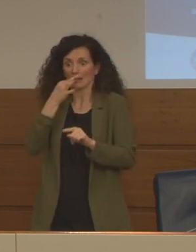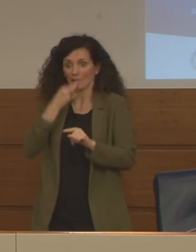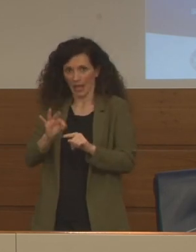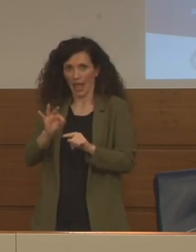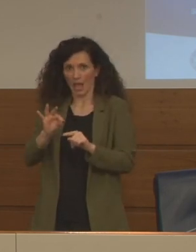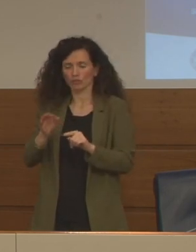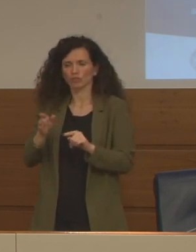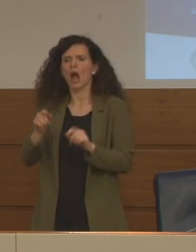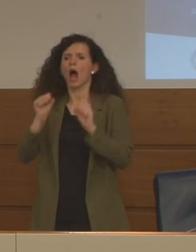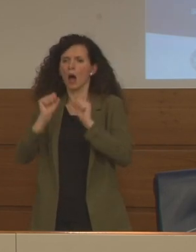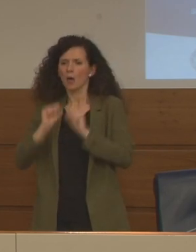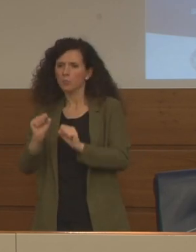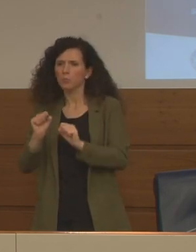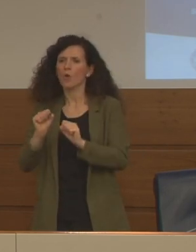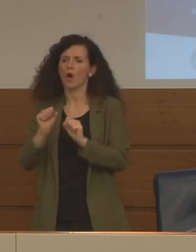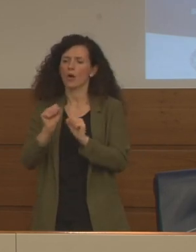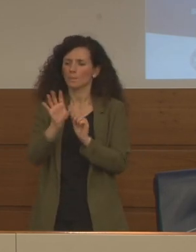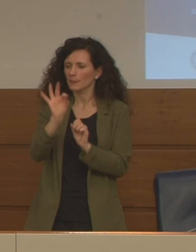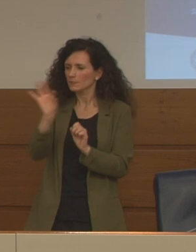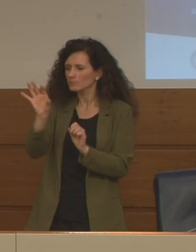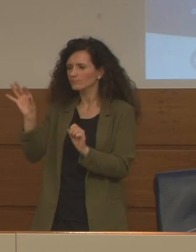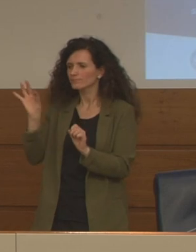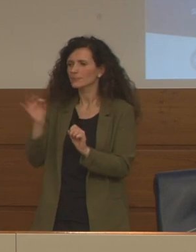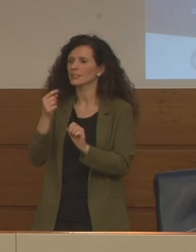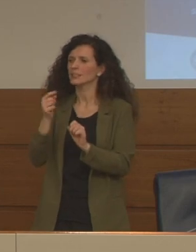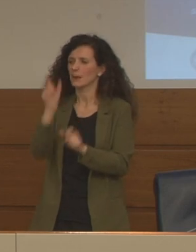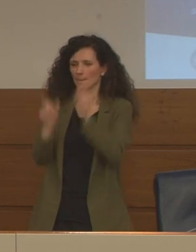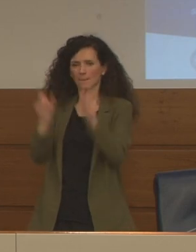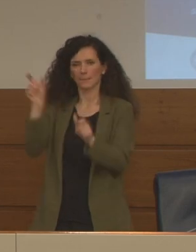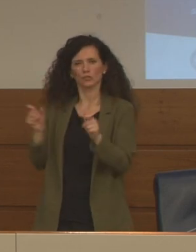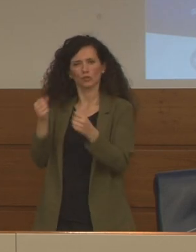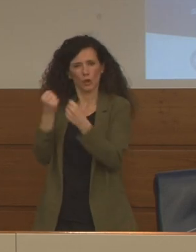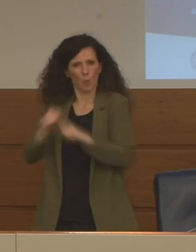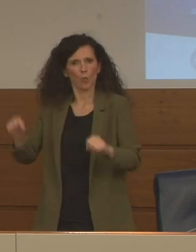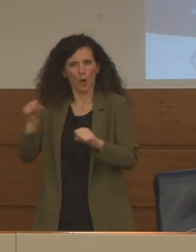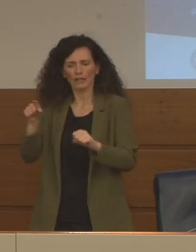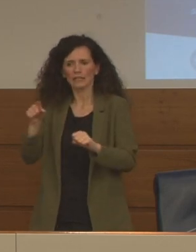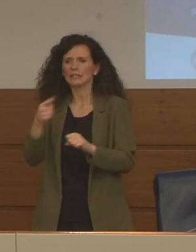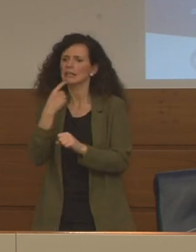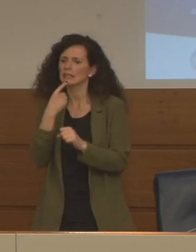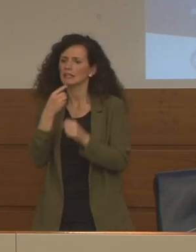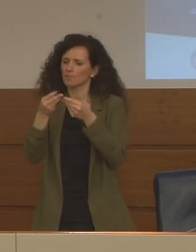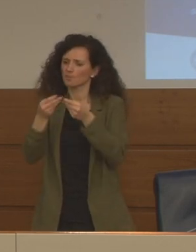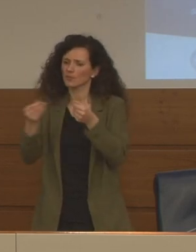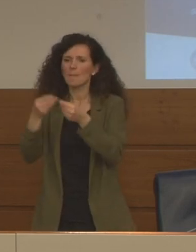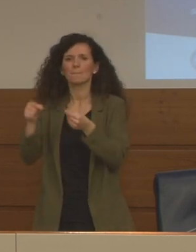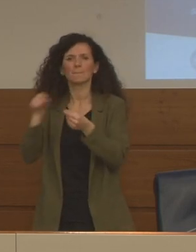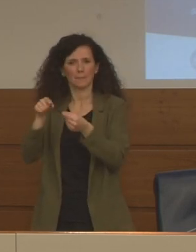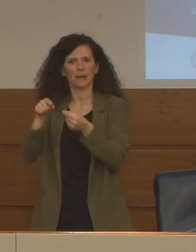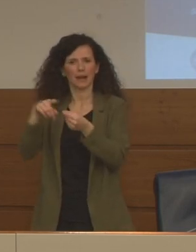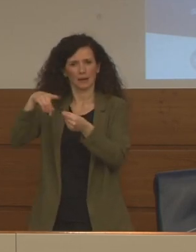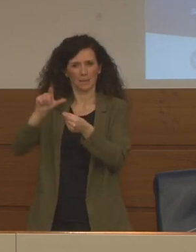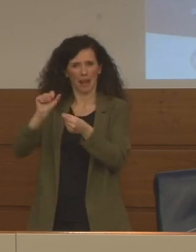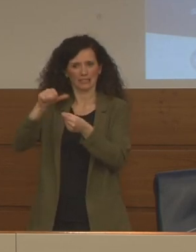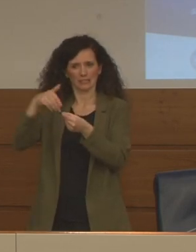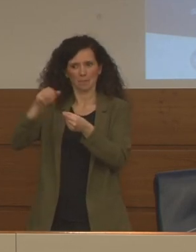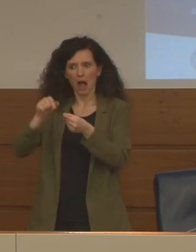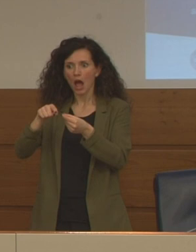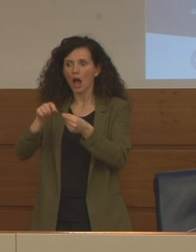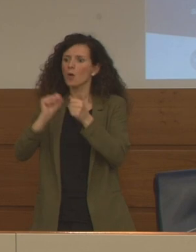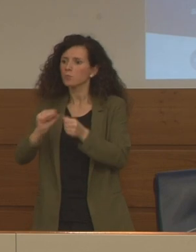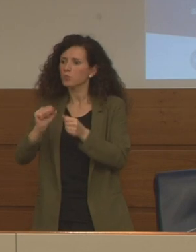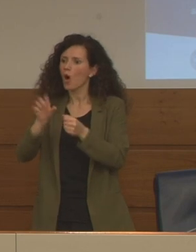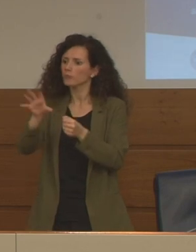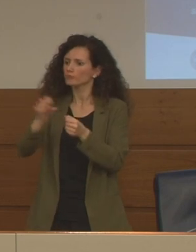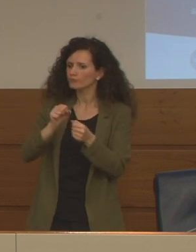queste persone selezionare il plasma di coloro che hanno dosaggi anticorpali hanno risposta anticorpale significativa e poterlo usare